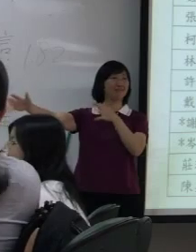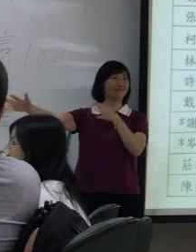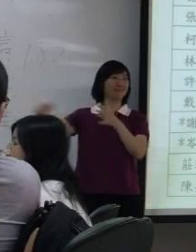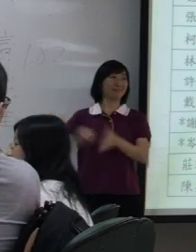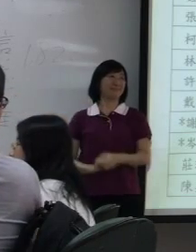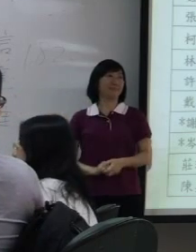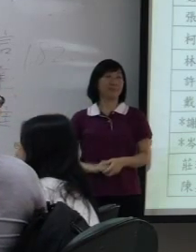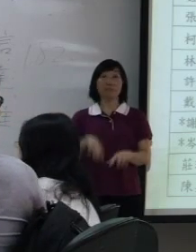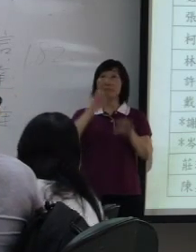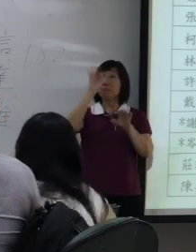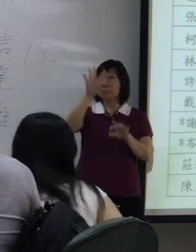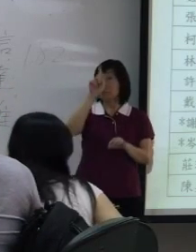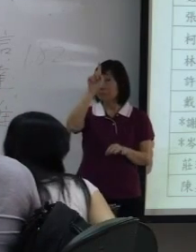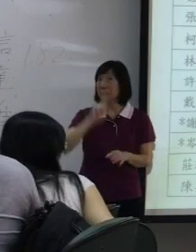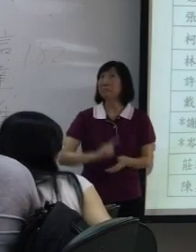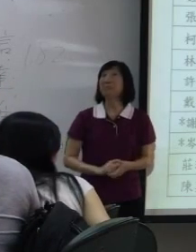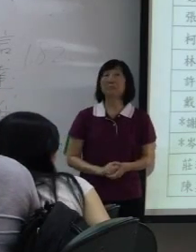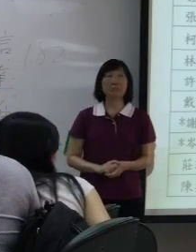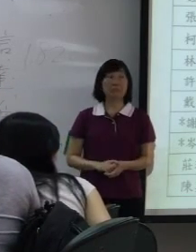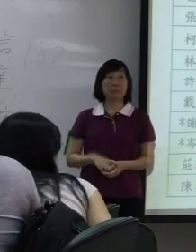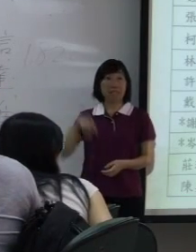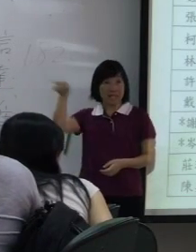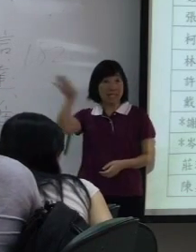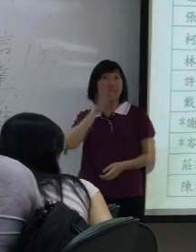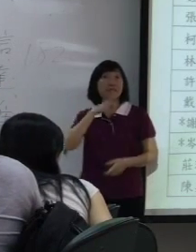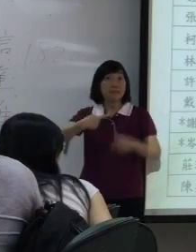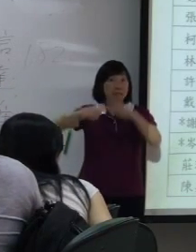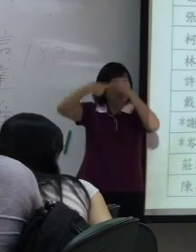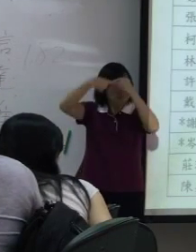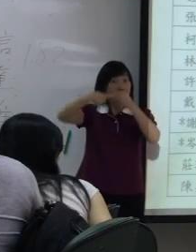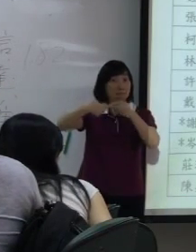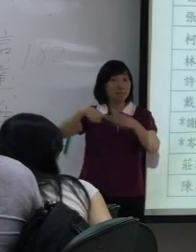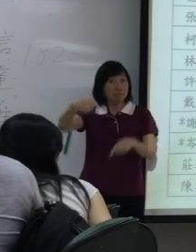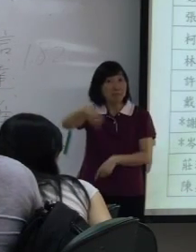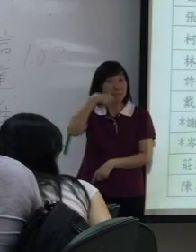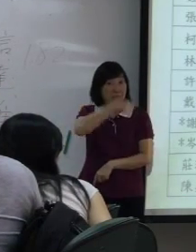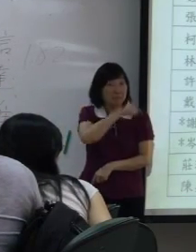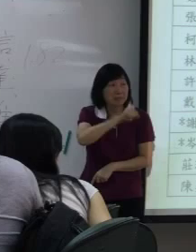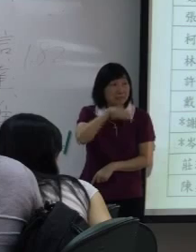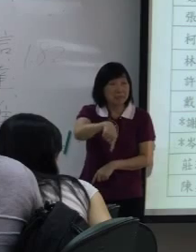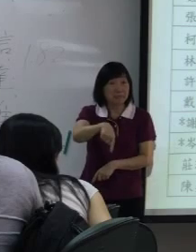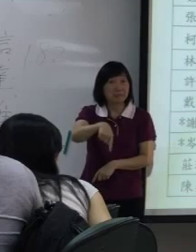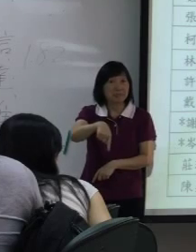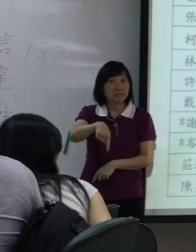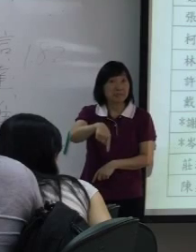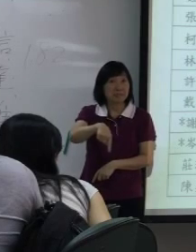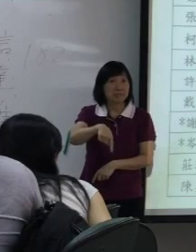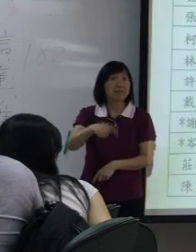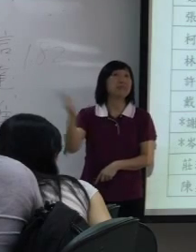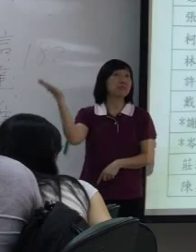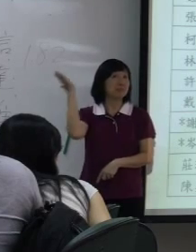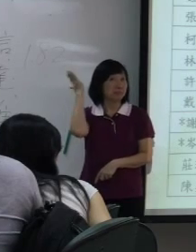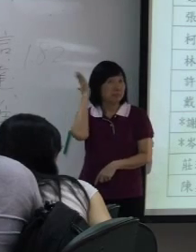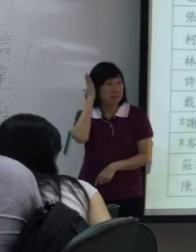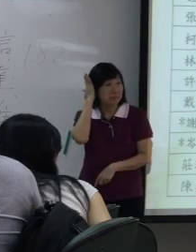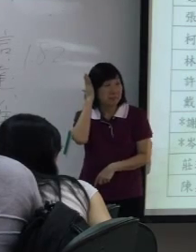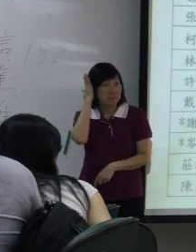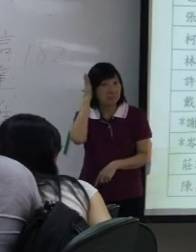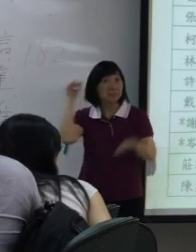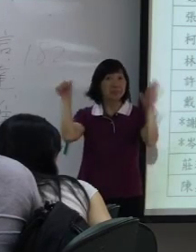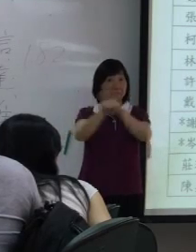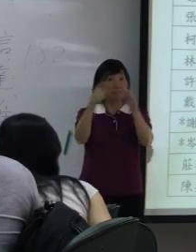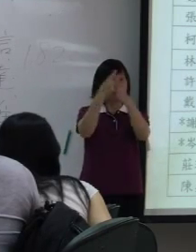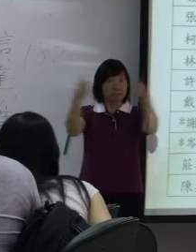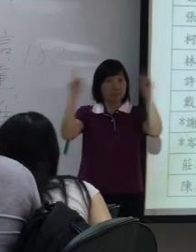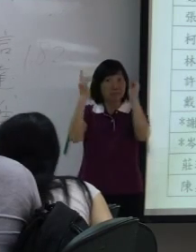我告诉各位哦，他是第一位，台湾第一位聋人上大学